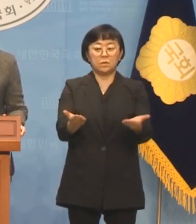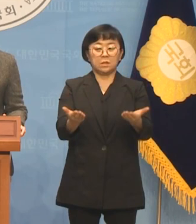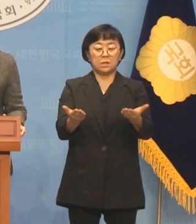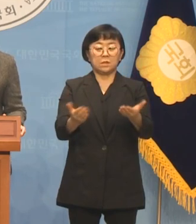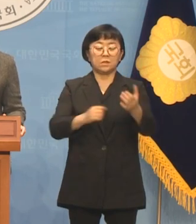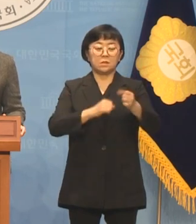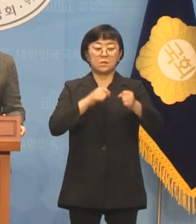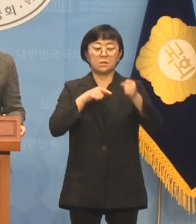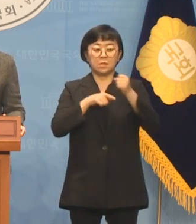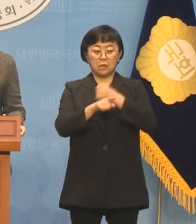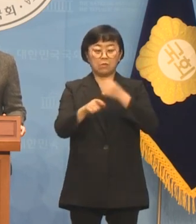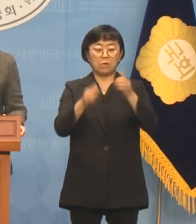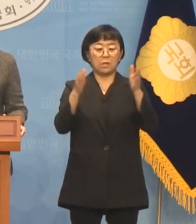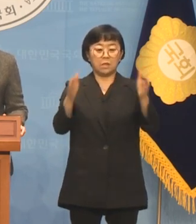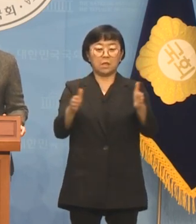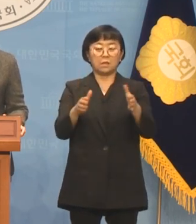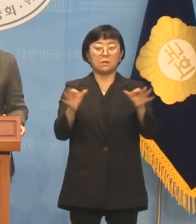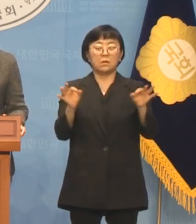사유와 기간을 폐지해